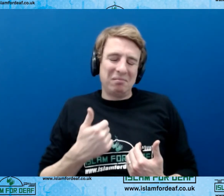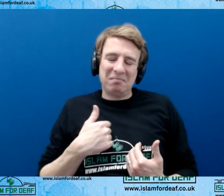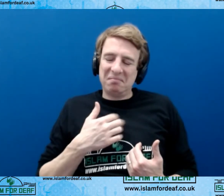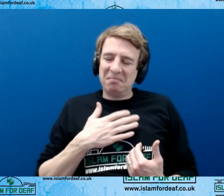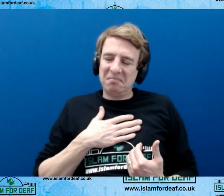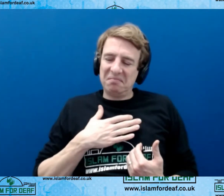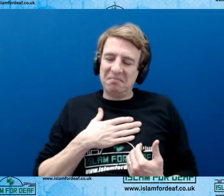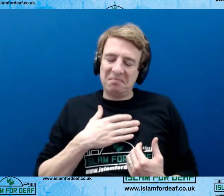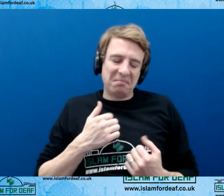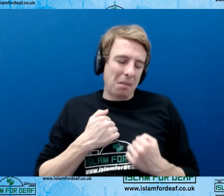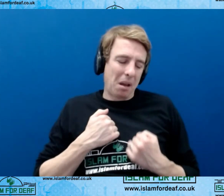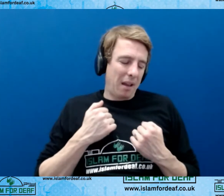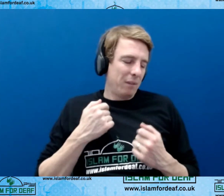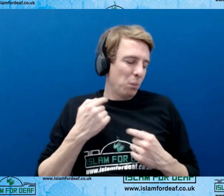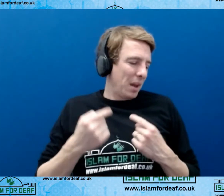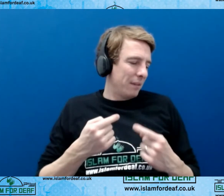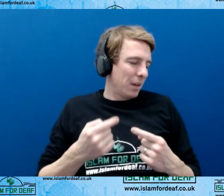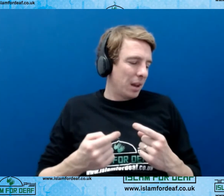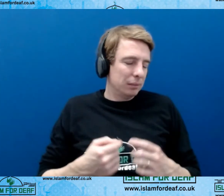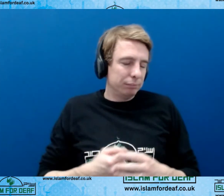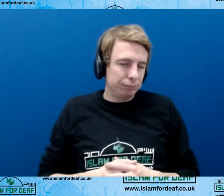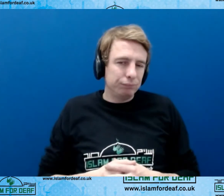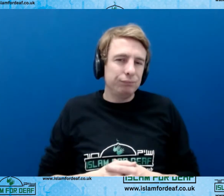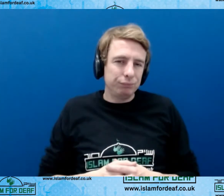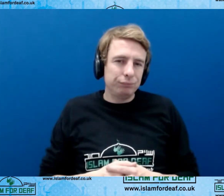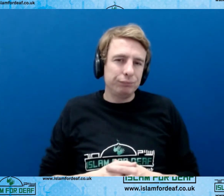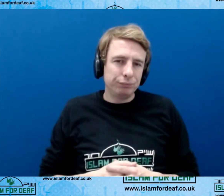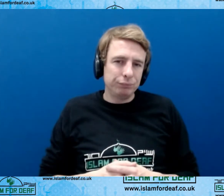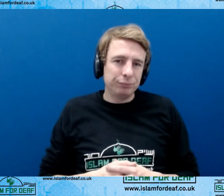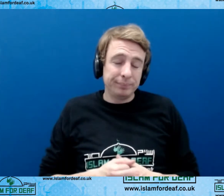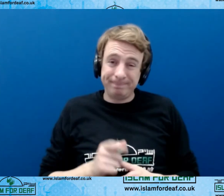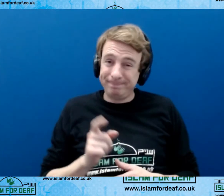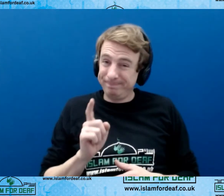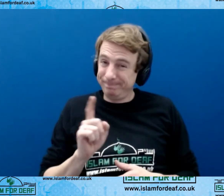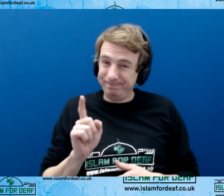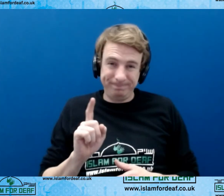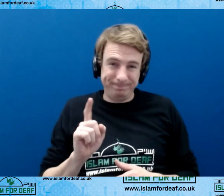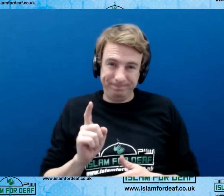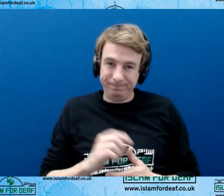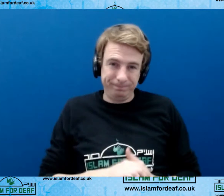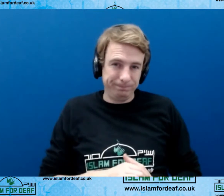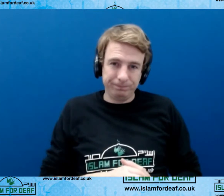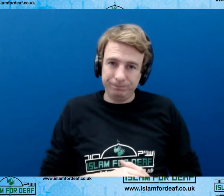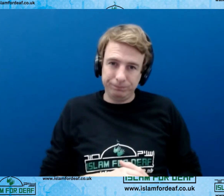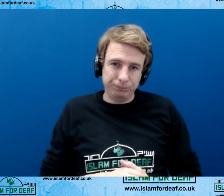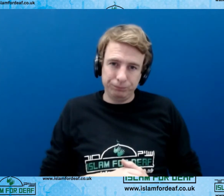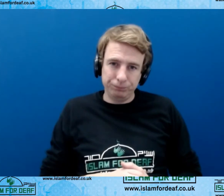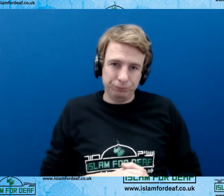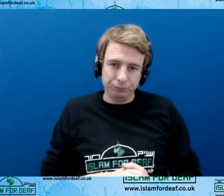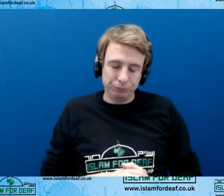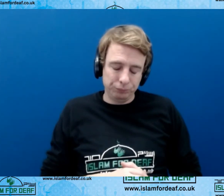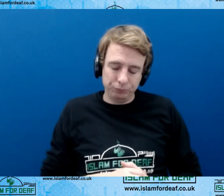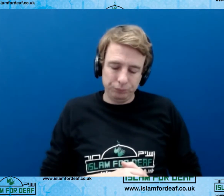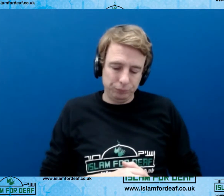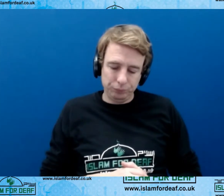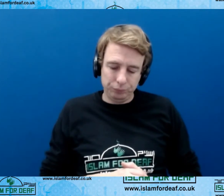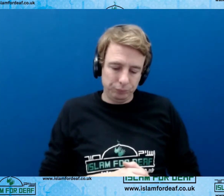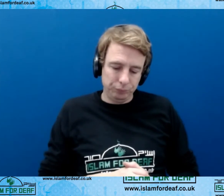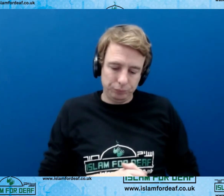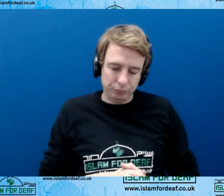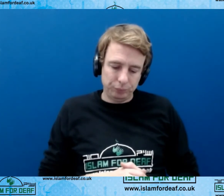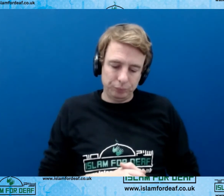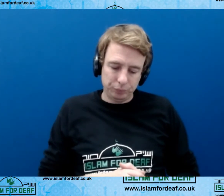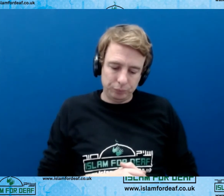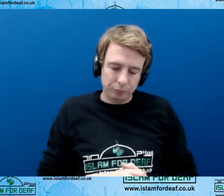وهذا غير صحيح. And this is not correct. وهو يظن أنه يعني ربما بأموالي